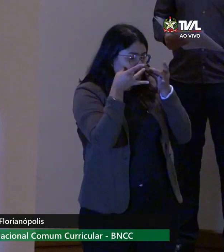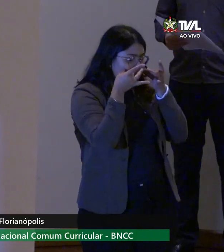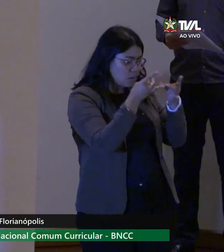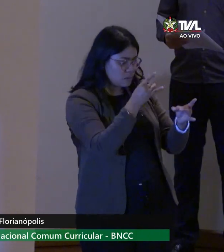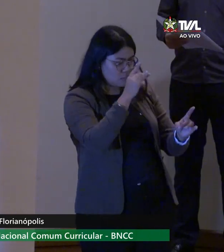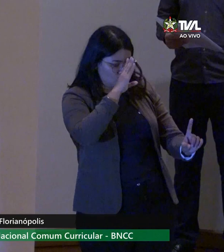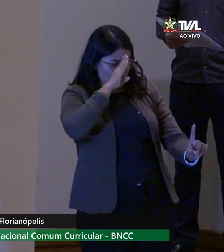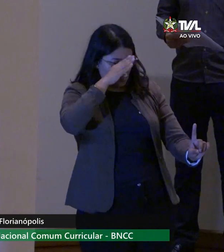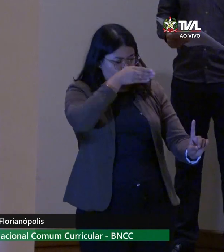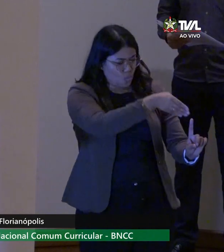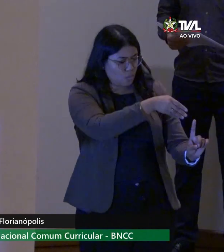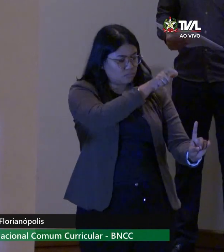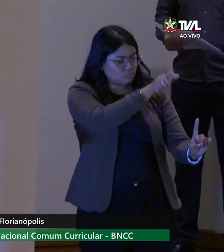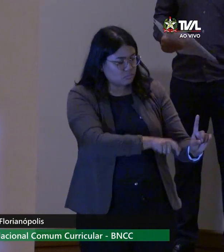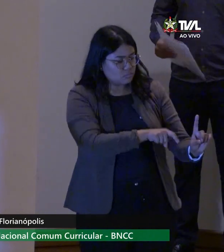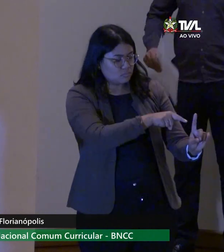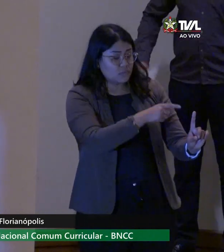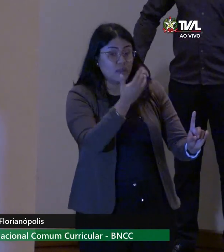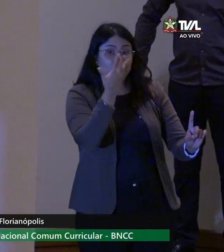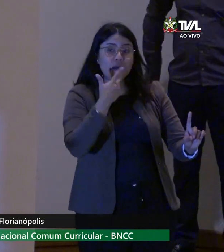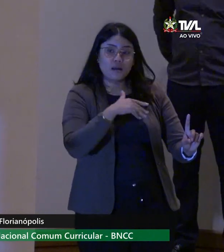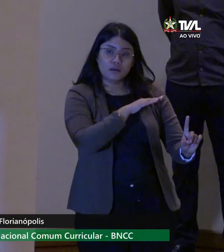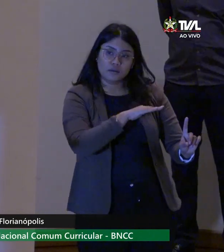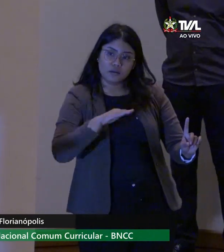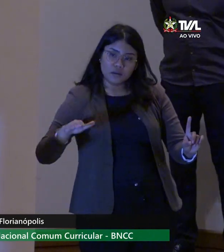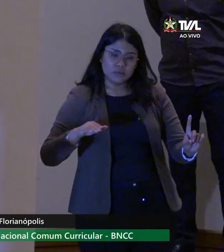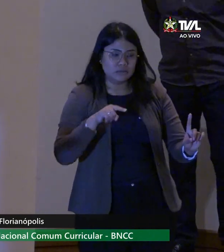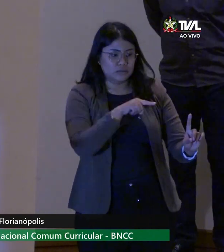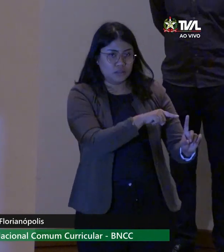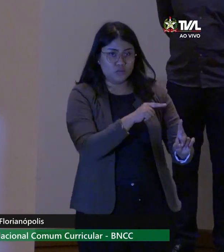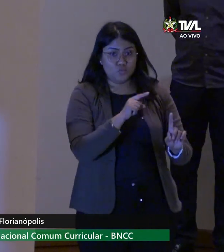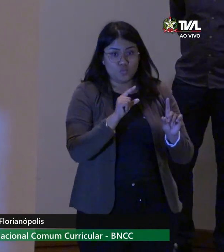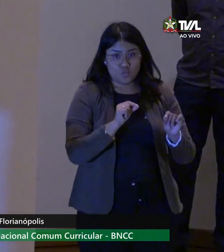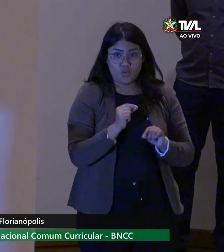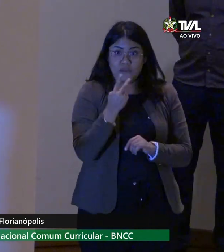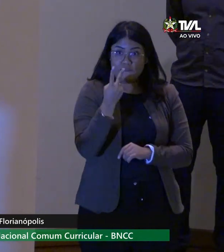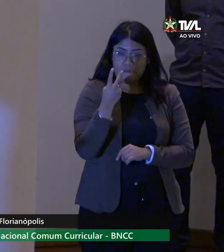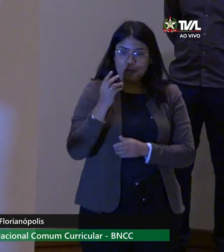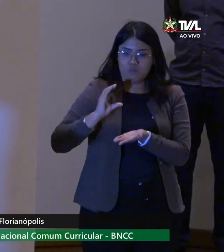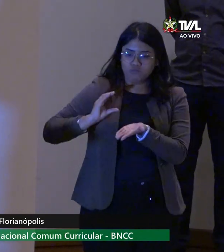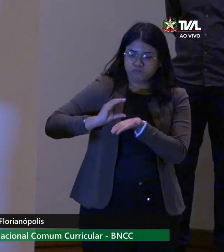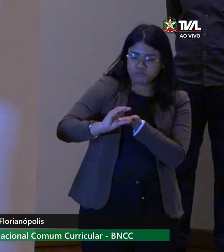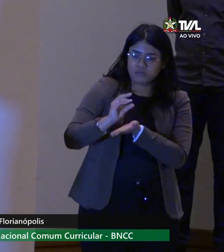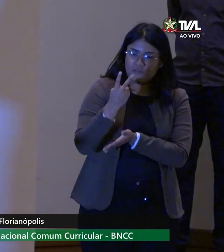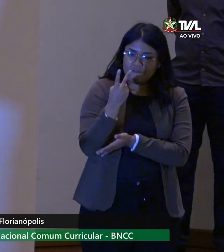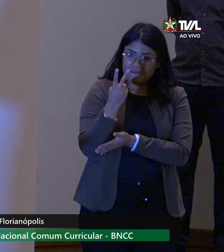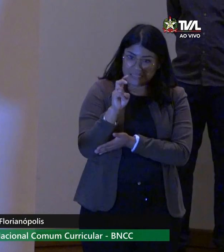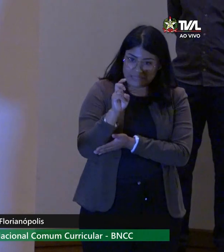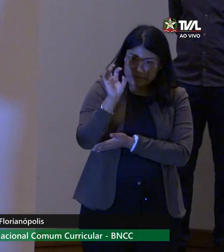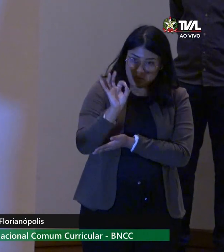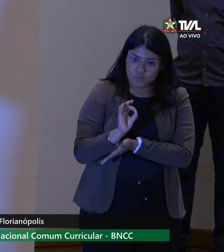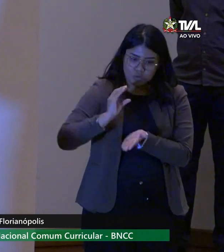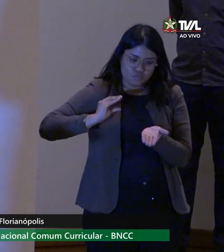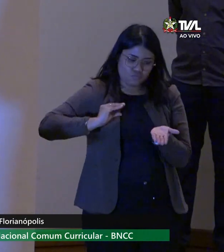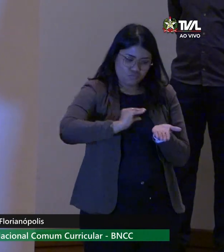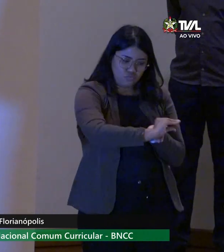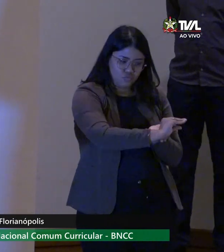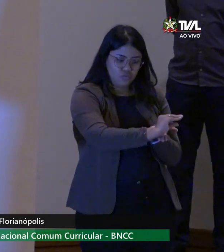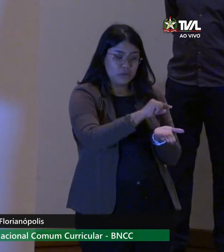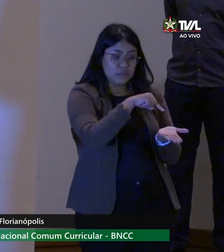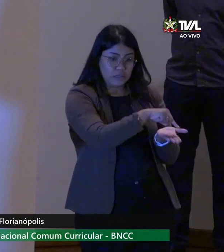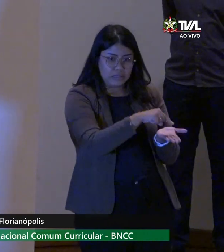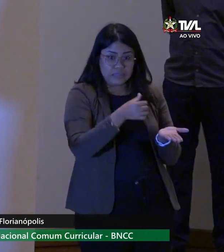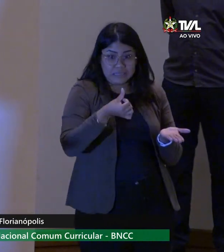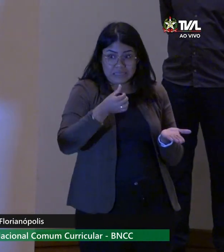a gente consegue dar os anos 25 porcento do orçamento do município que não é pouco nem tá falando